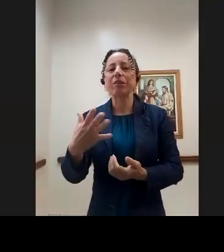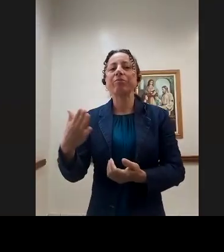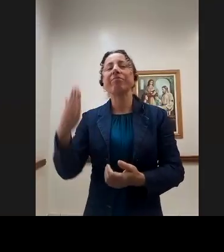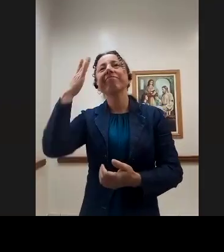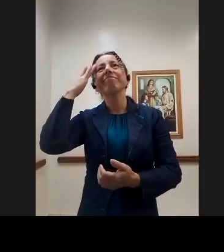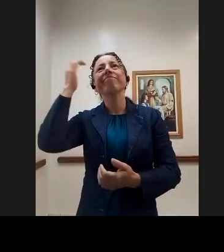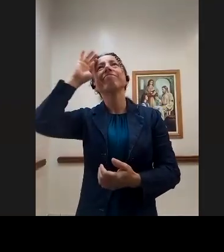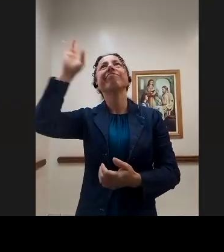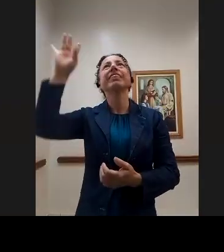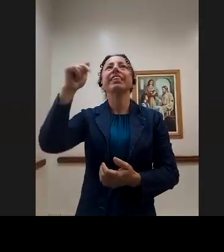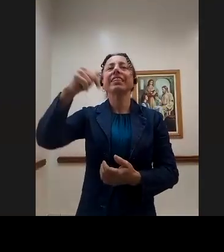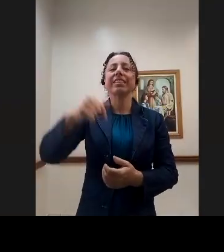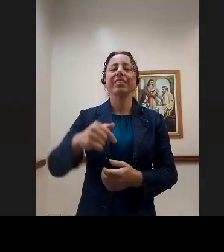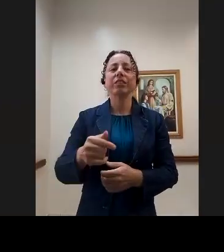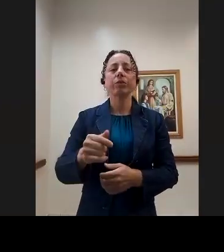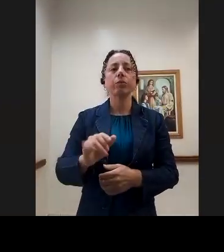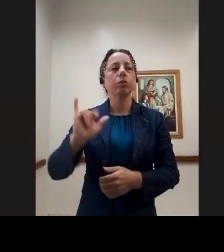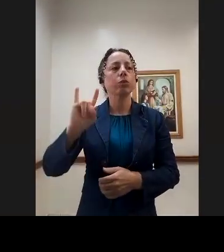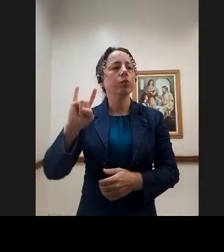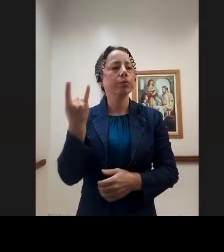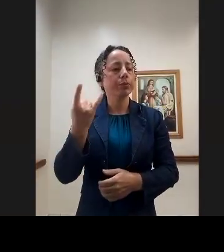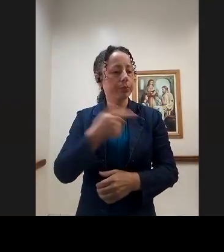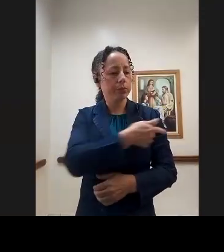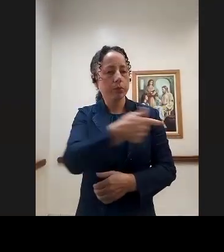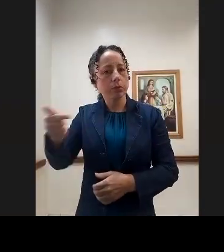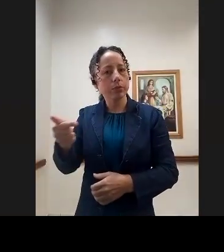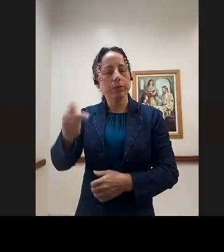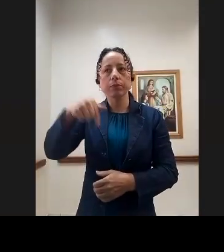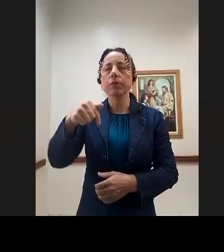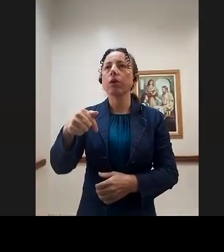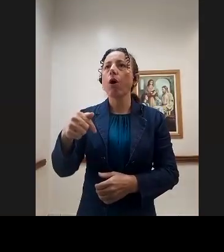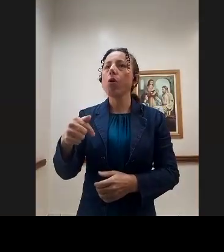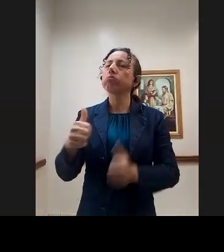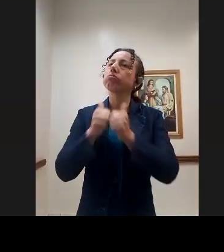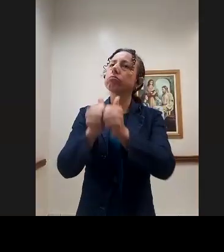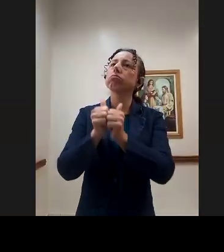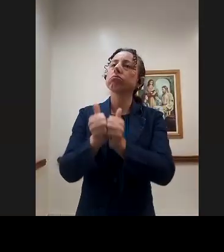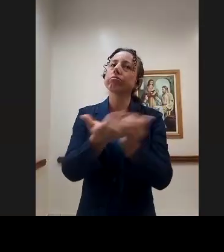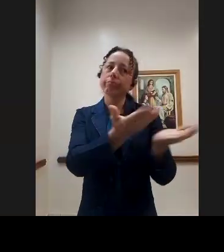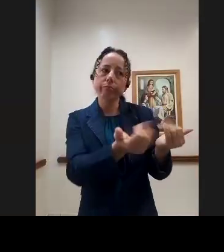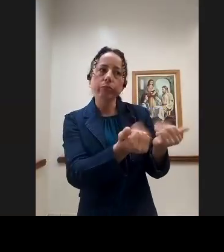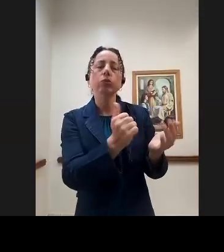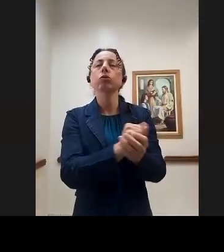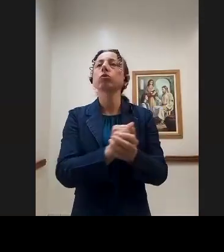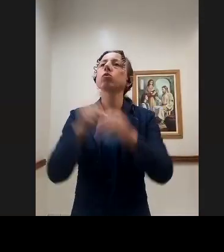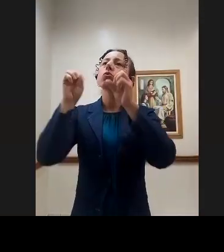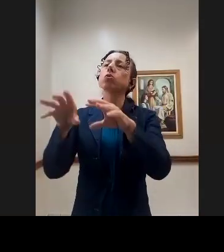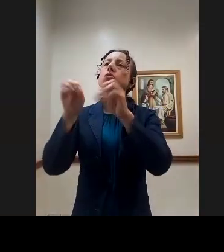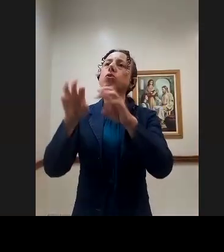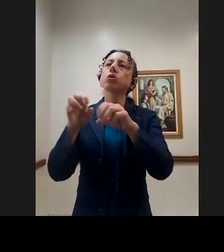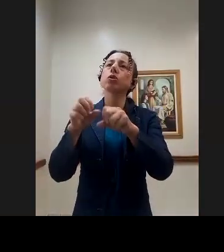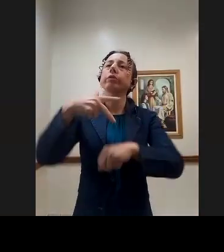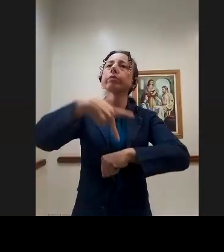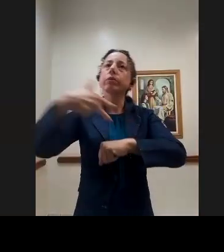últimas semanas, eu tive a oportunidade de estar com uns rapazes lá na Lambrumbi, a gente estava ensinando um pouco sobre o sacerdócio de Melquisedeque para alguns jovens que estão se preparando,